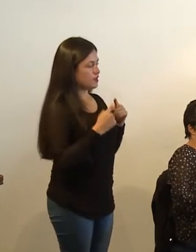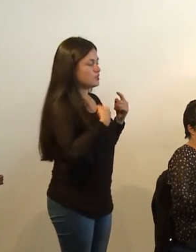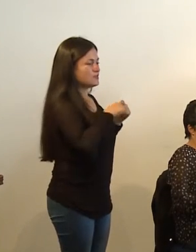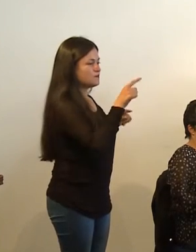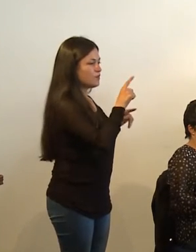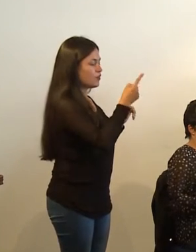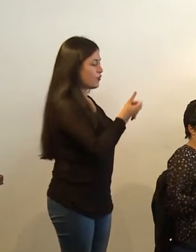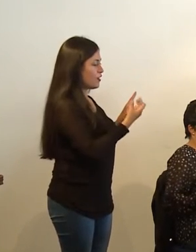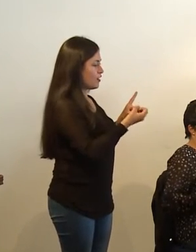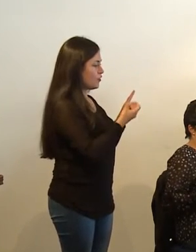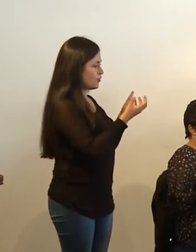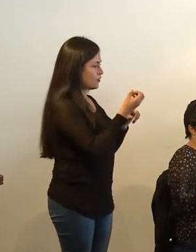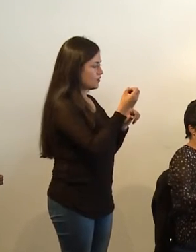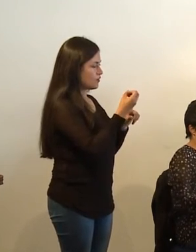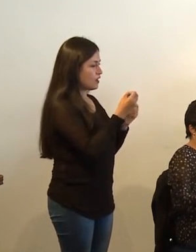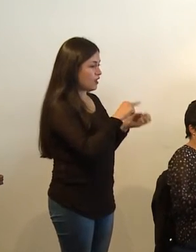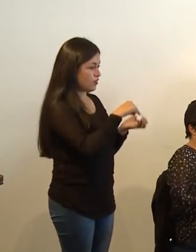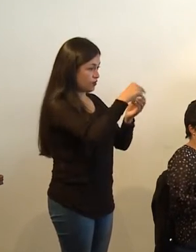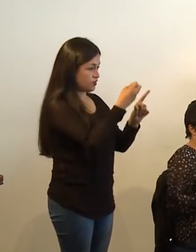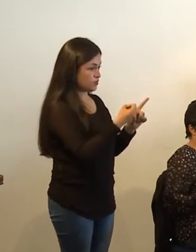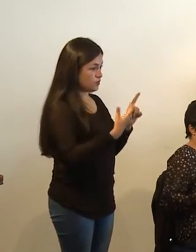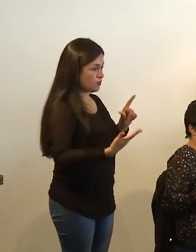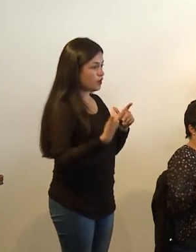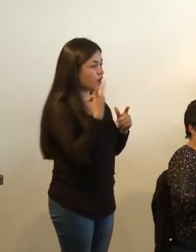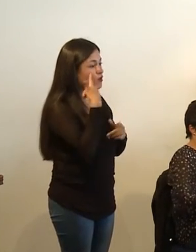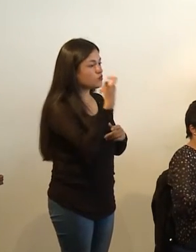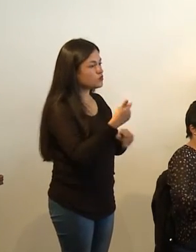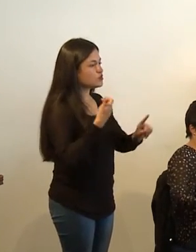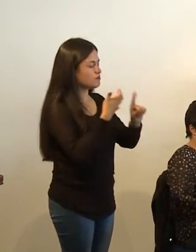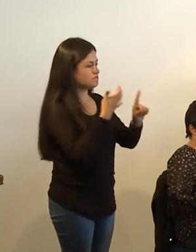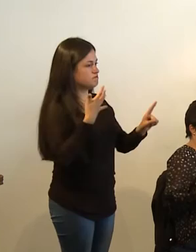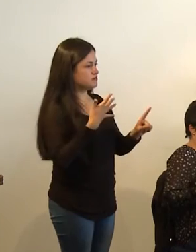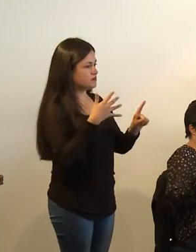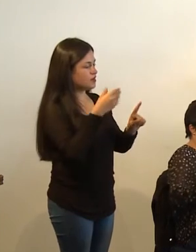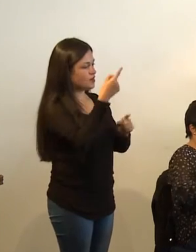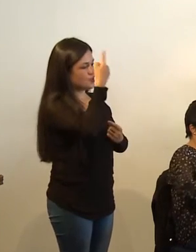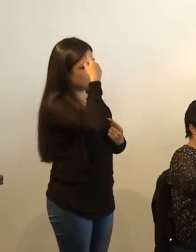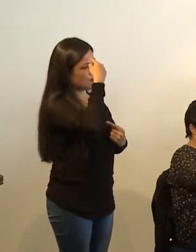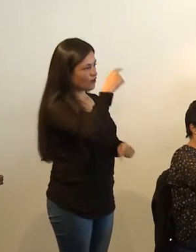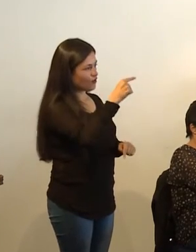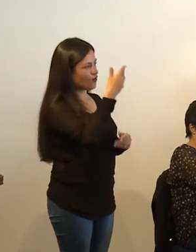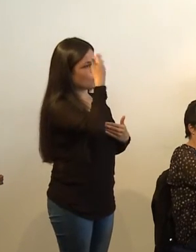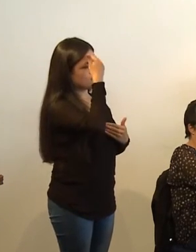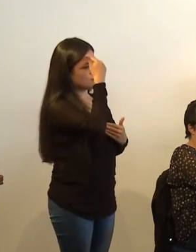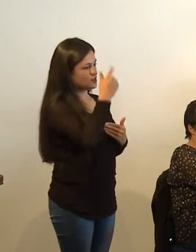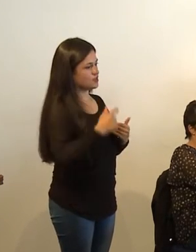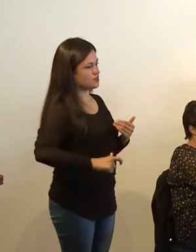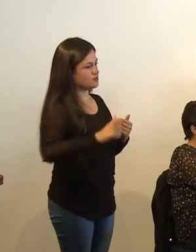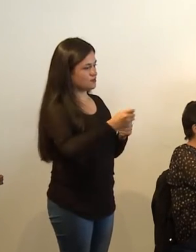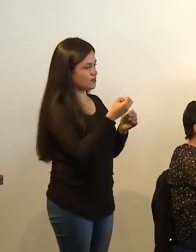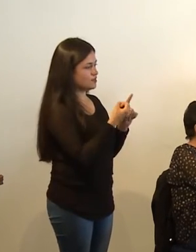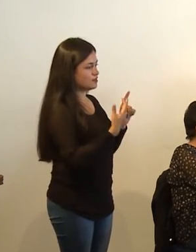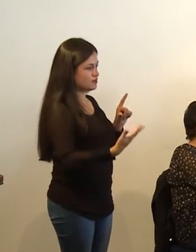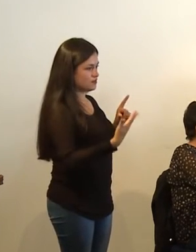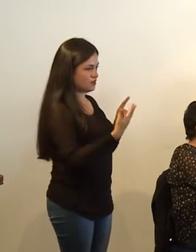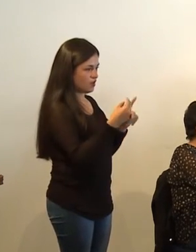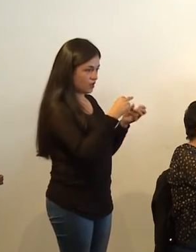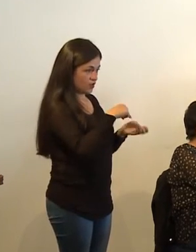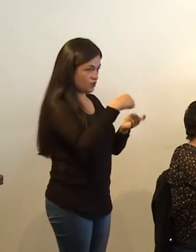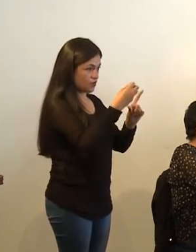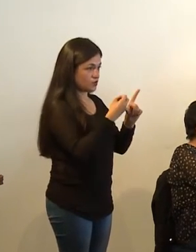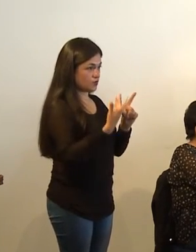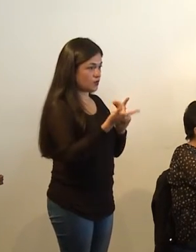popular busca incidir en la conciencia, en la subjetividad de la gente, para bueno, bla, bla, bla. Y la educación popular ha ido